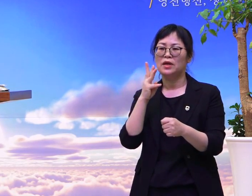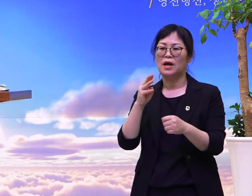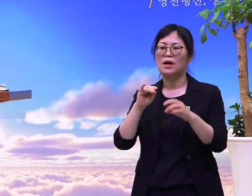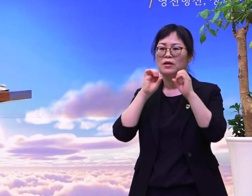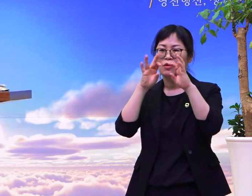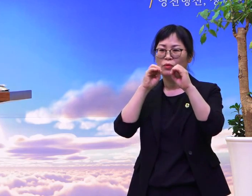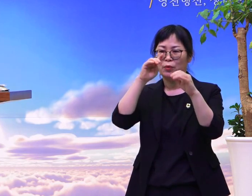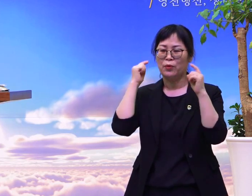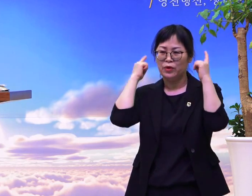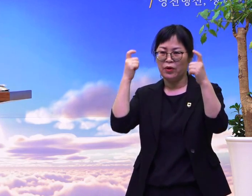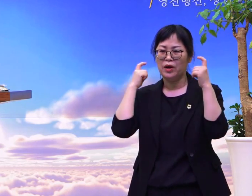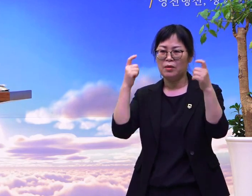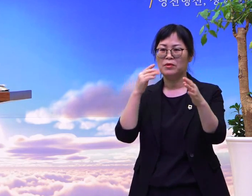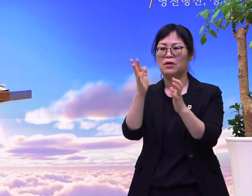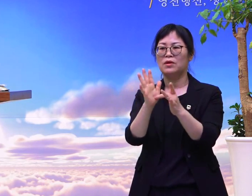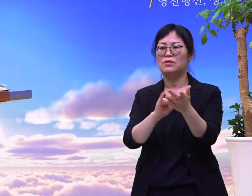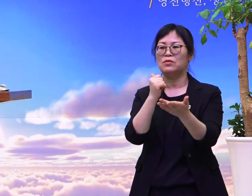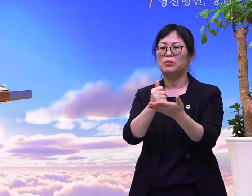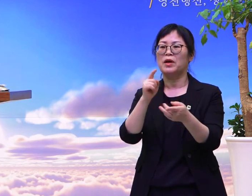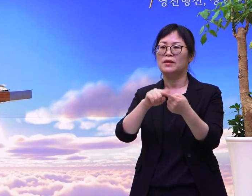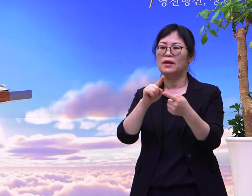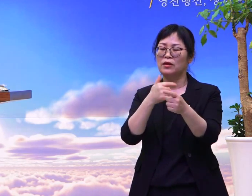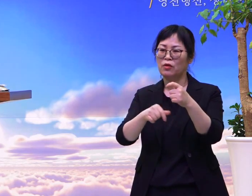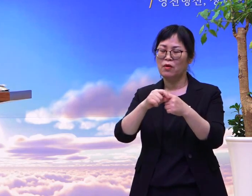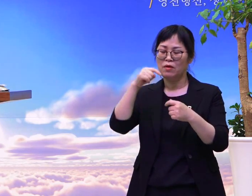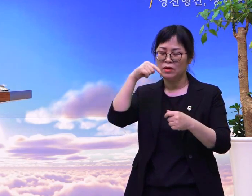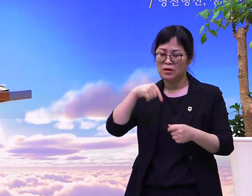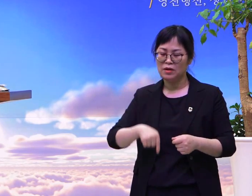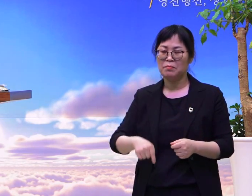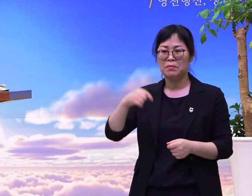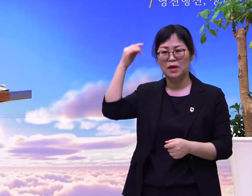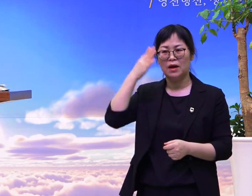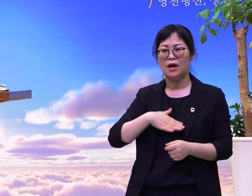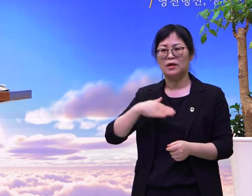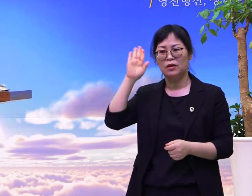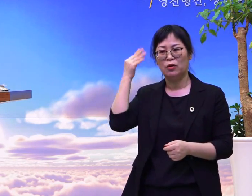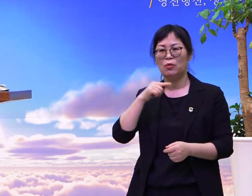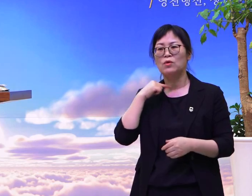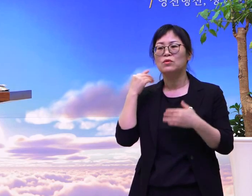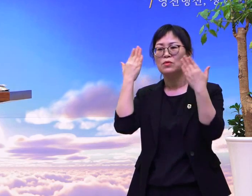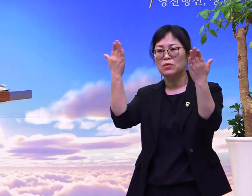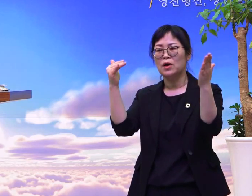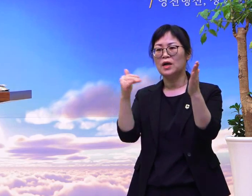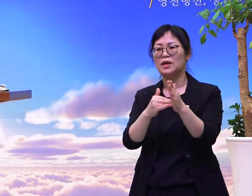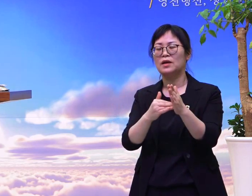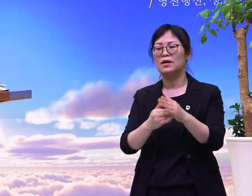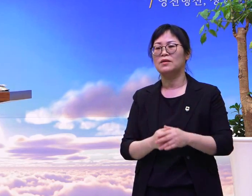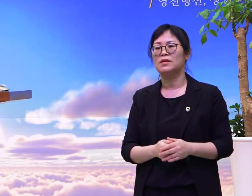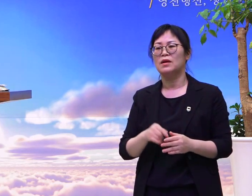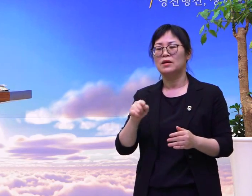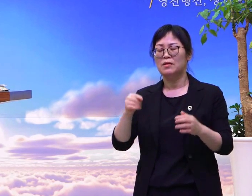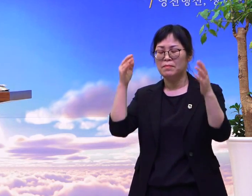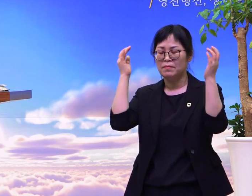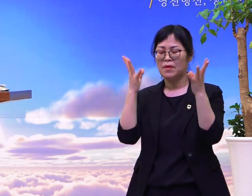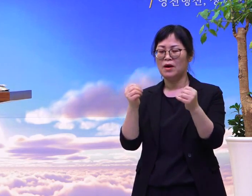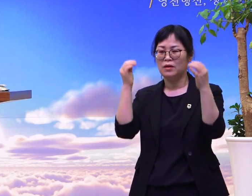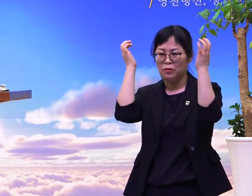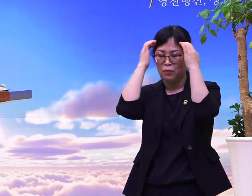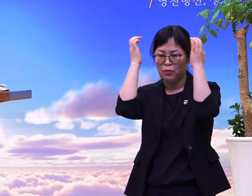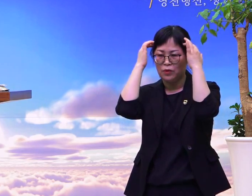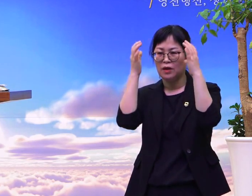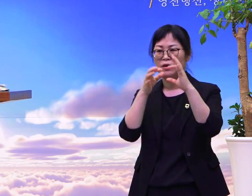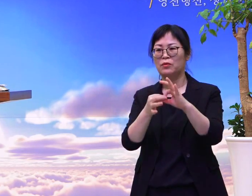더 알아갔을 것입니다. 그리고 그가 순교하기까지, 그가 겪은 수많은 고난들을 통해서 바울은 예수님을